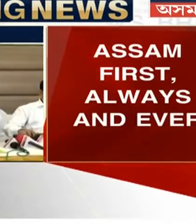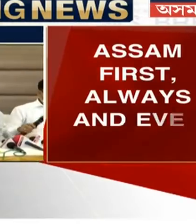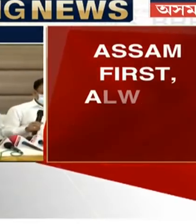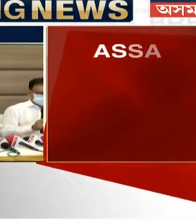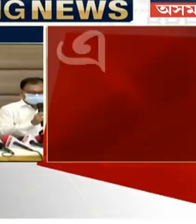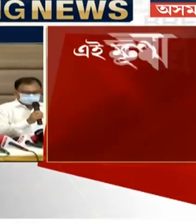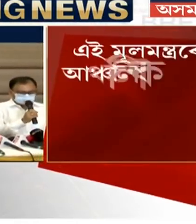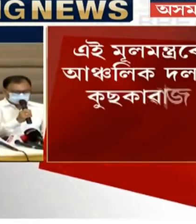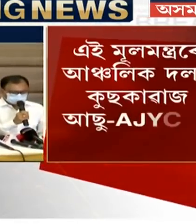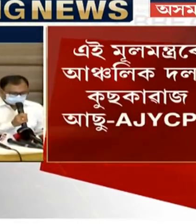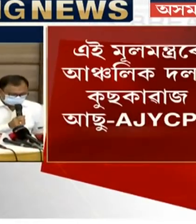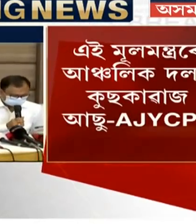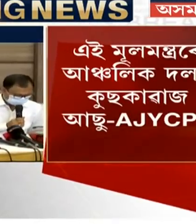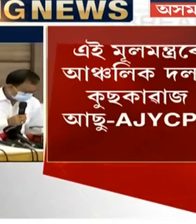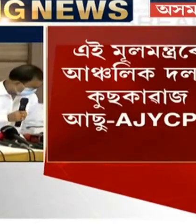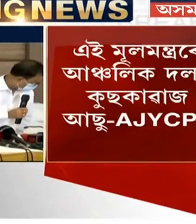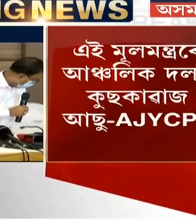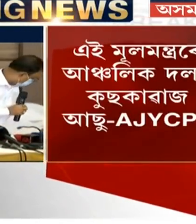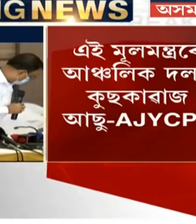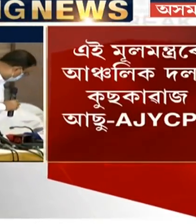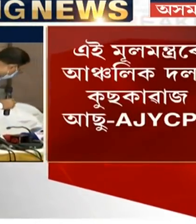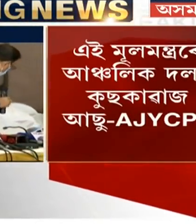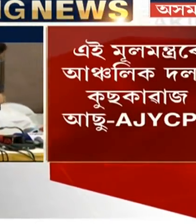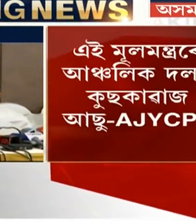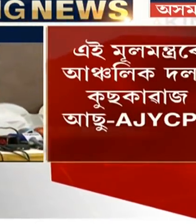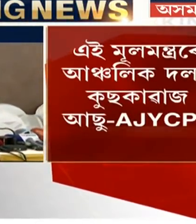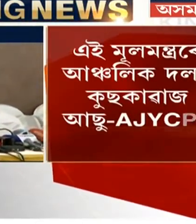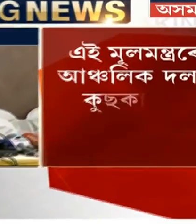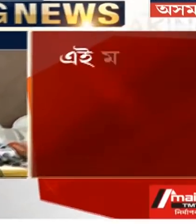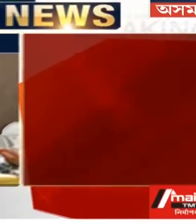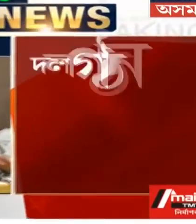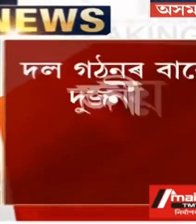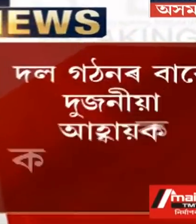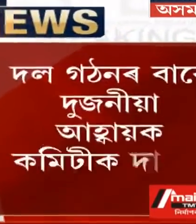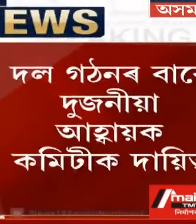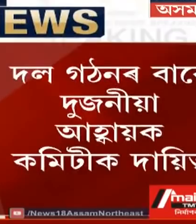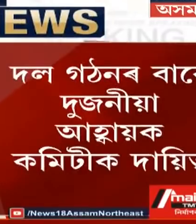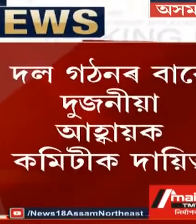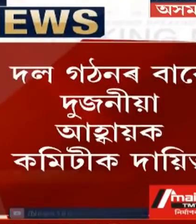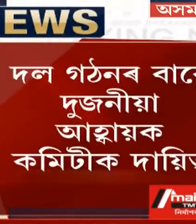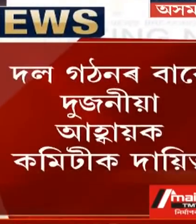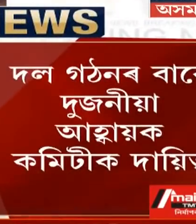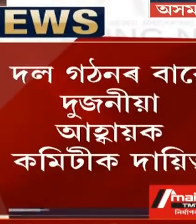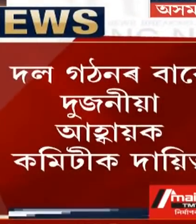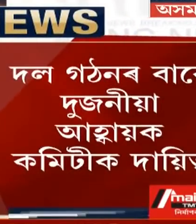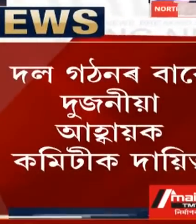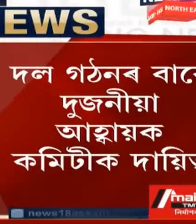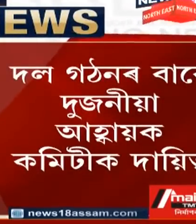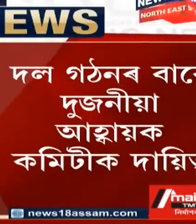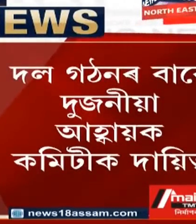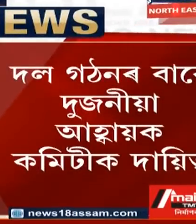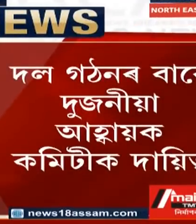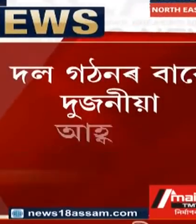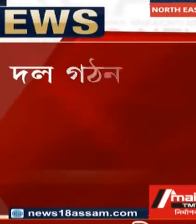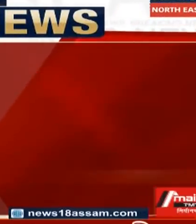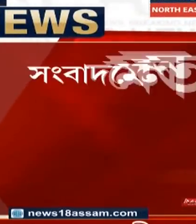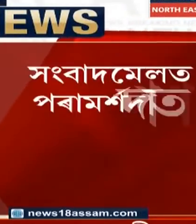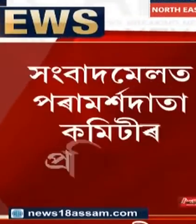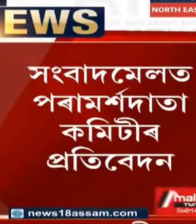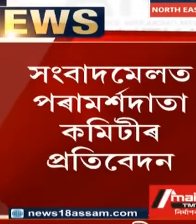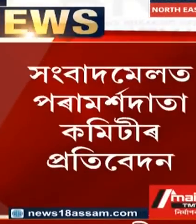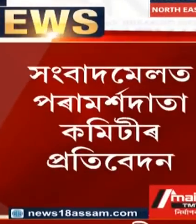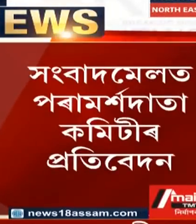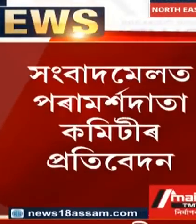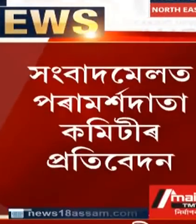हबो प्रतिवेदनत थका शैक्षिक सामाजिक अर्थनैतिक प्रस्ताव आसु सिरोदिन अराजनैतिक होइ थाकिबो बुली घोषणा करिले दीपांक कुमार नाथे